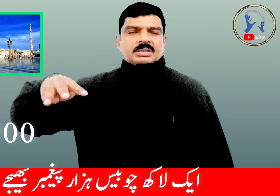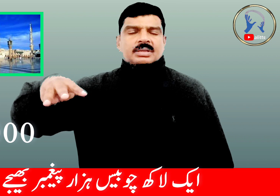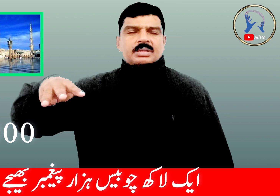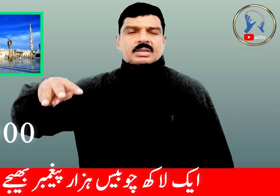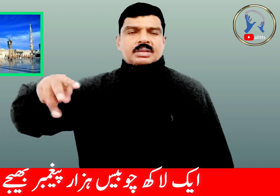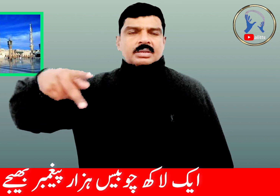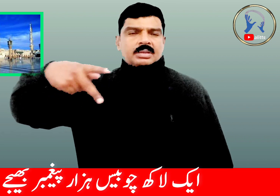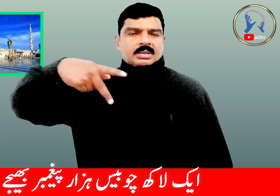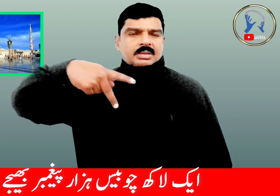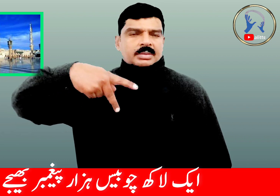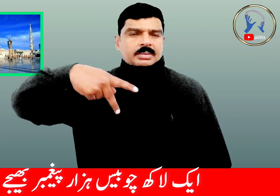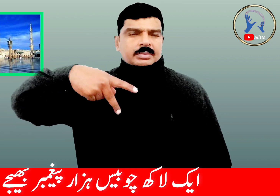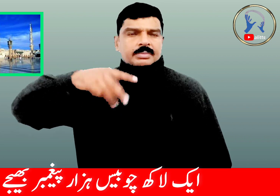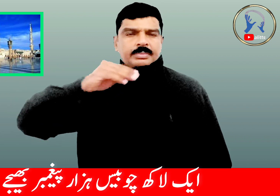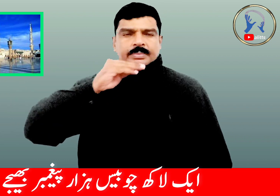1,24,000